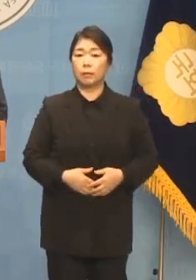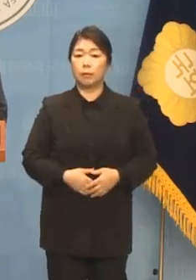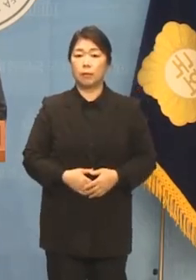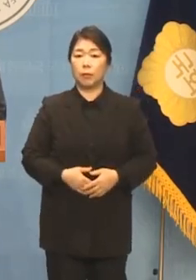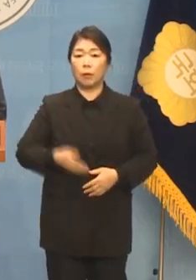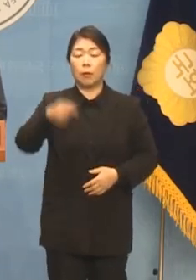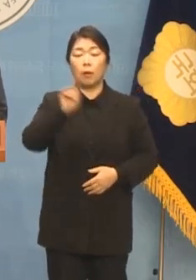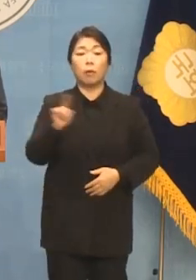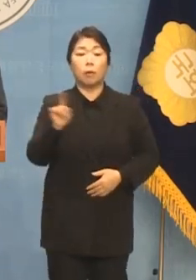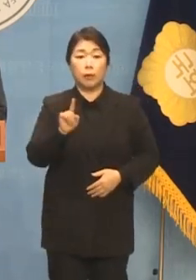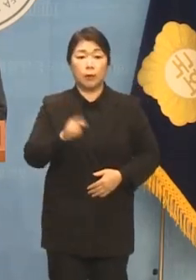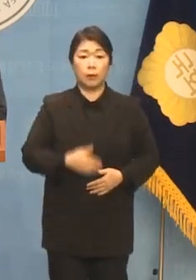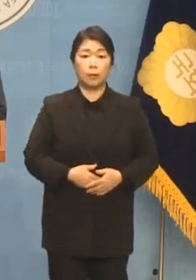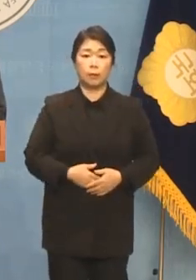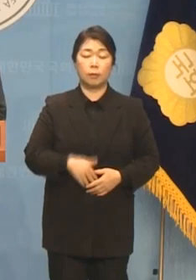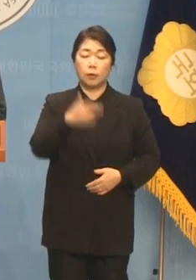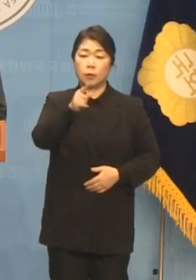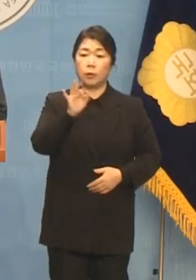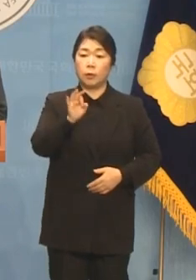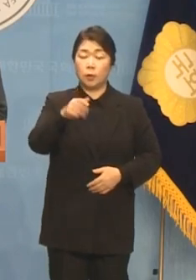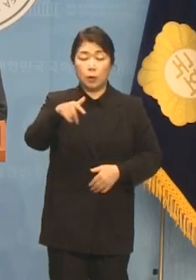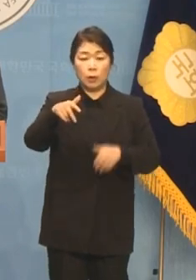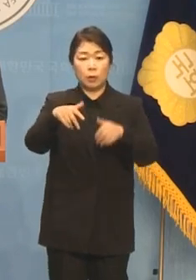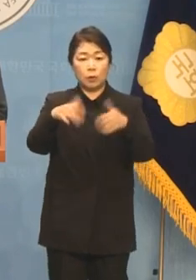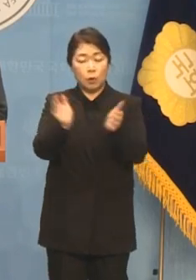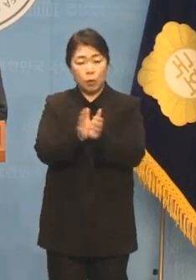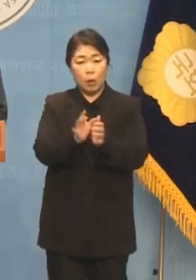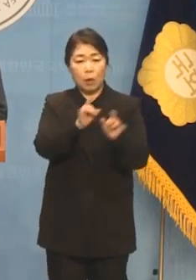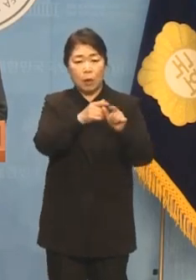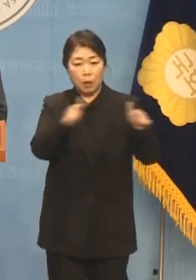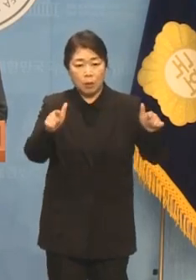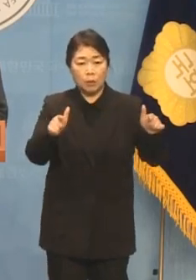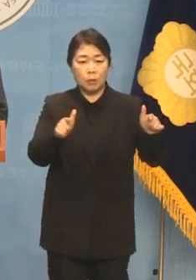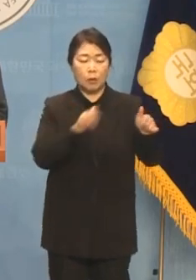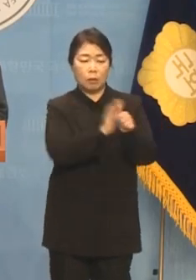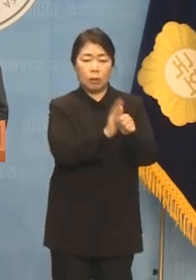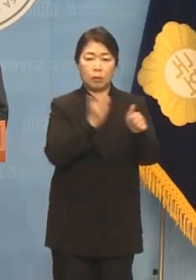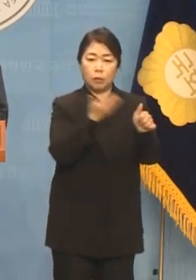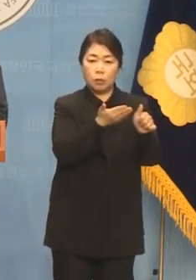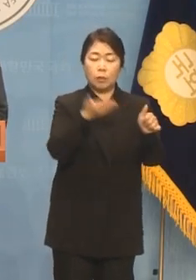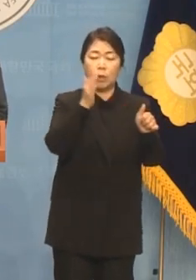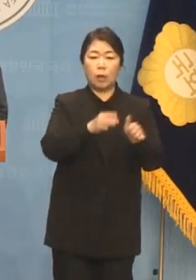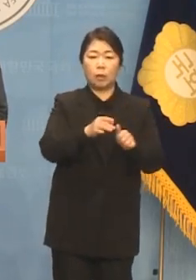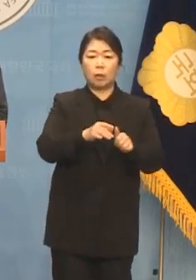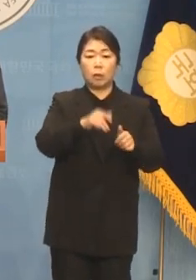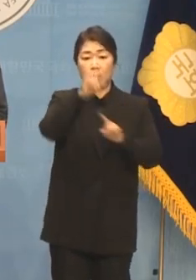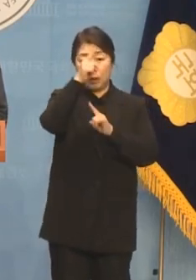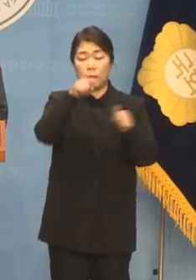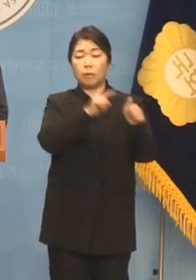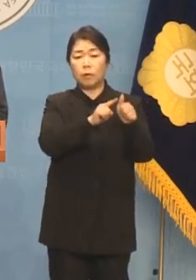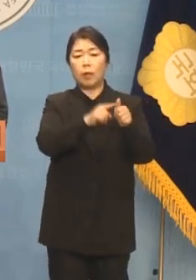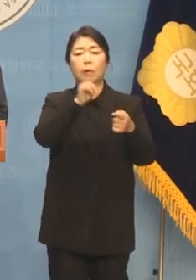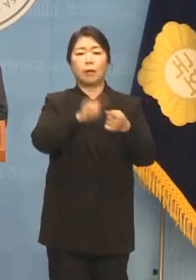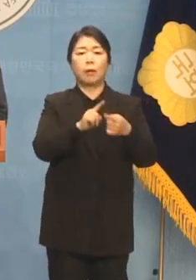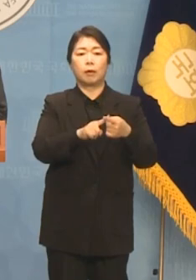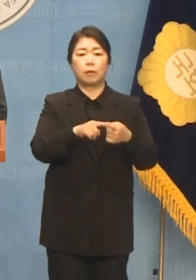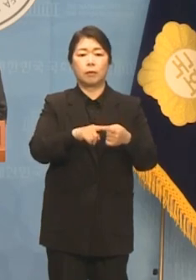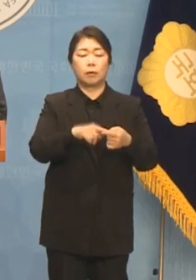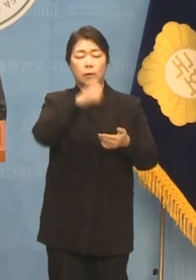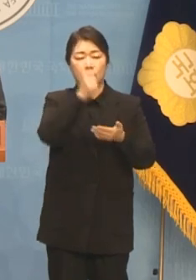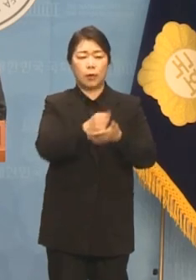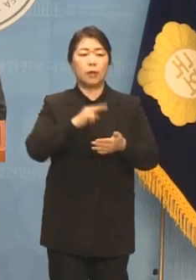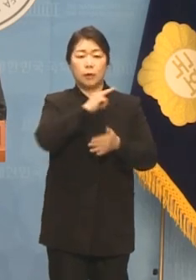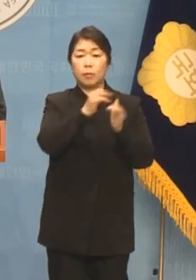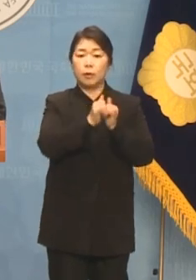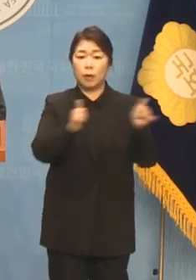어쩝니까 정부의 각 귀관이 이렇게 호들갑을수록 피의자 이종섭 대한 우리 국민들의 심증은